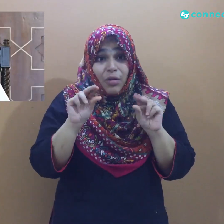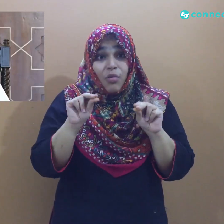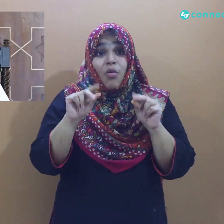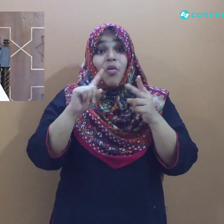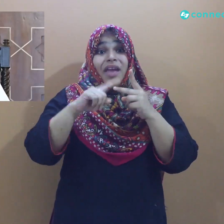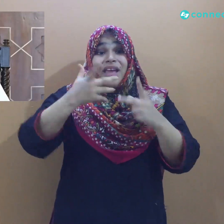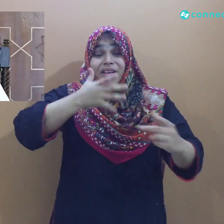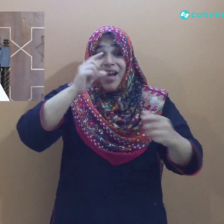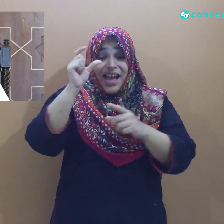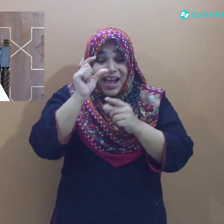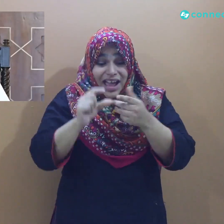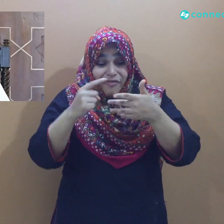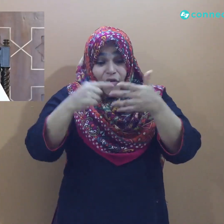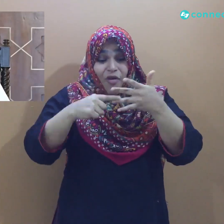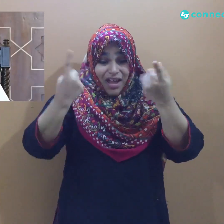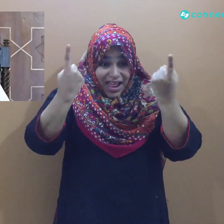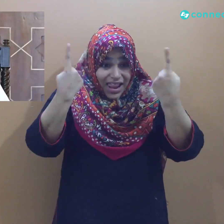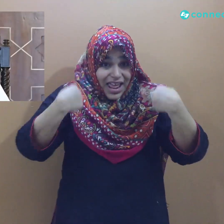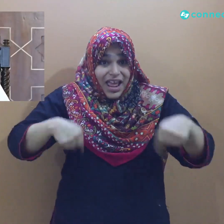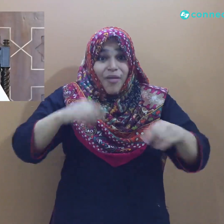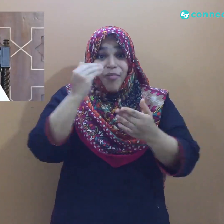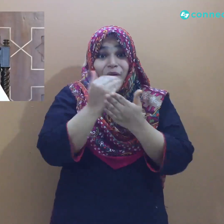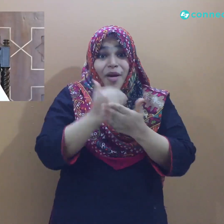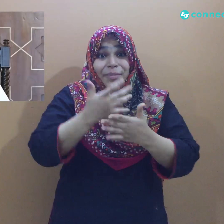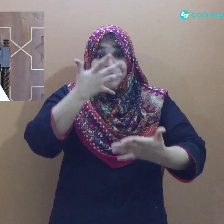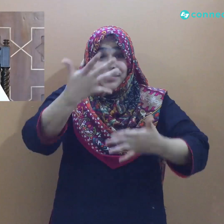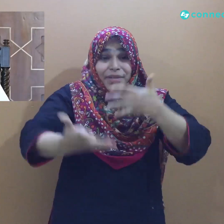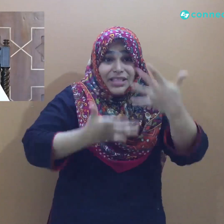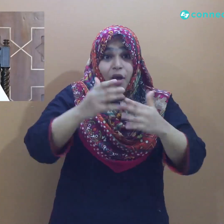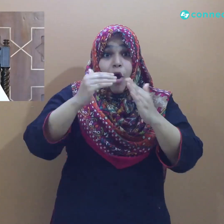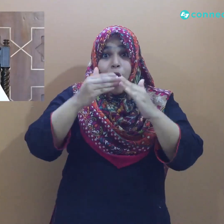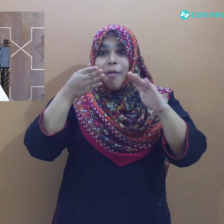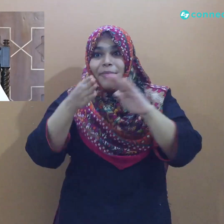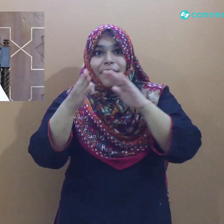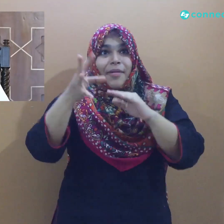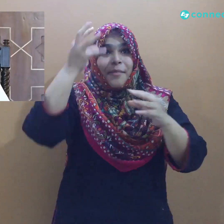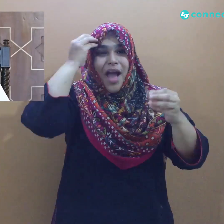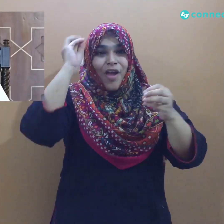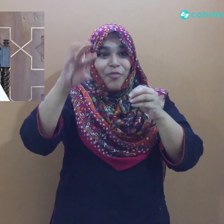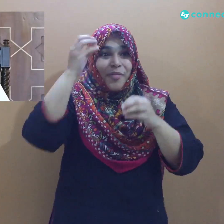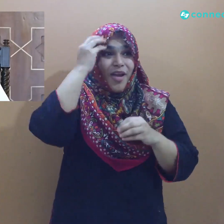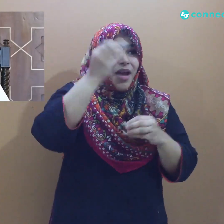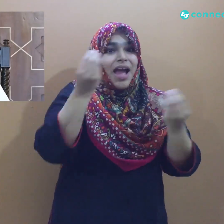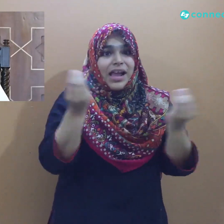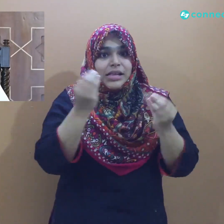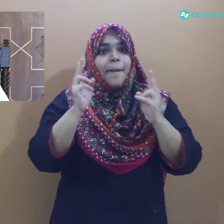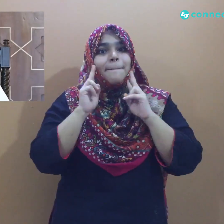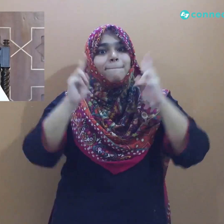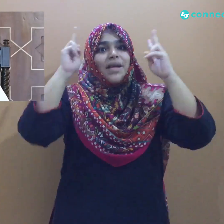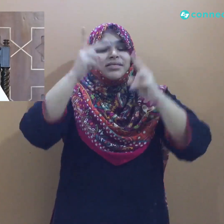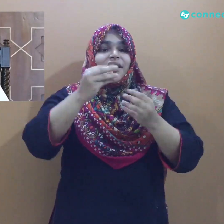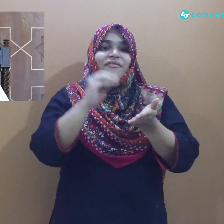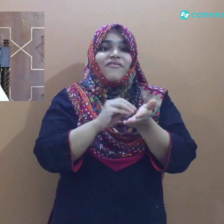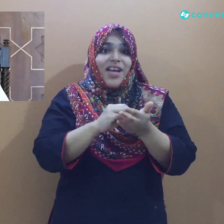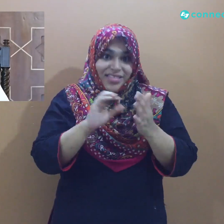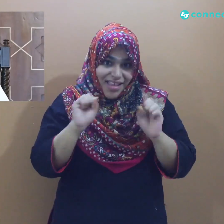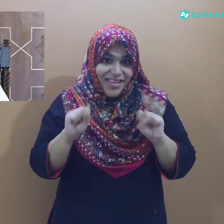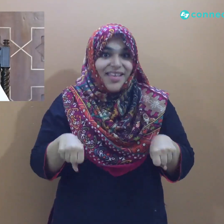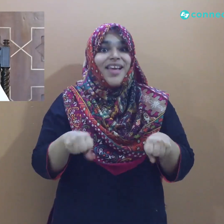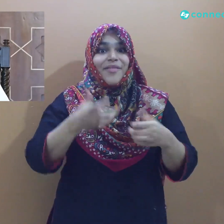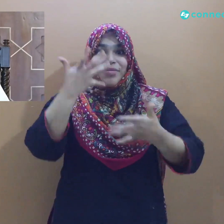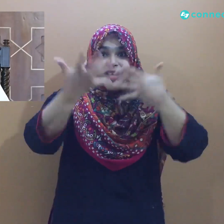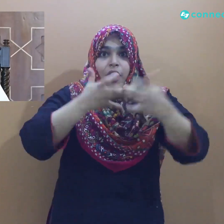جو ہدایات صحت کے حوالے سے بھی جو ہر گھر تک پہنچ سکتی ہے اس کے لیے مسجد کو ہی ذریعہ بنایا